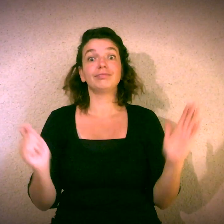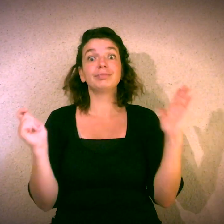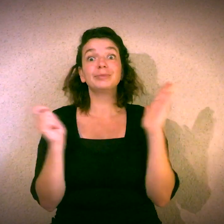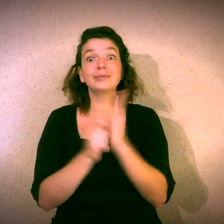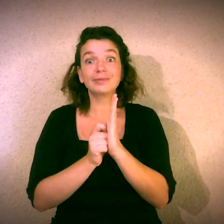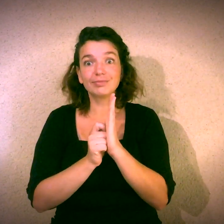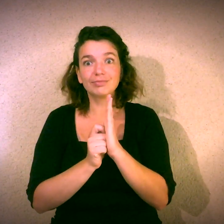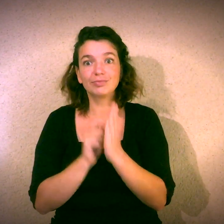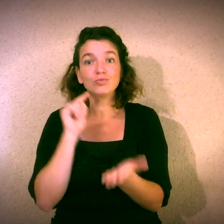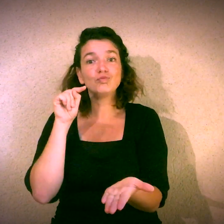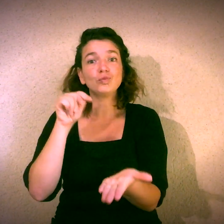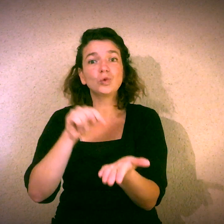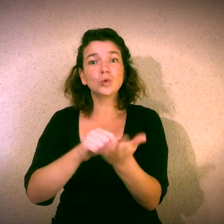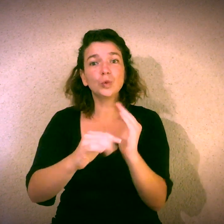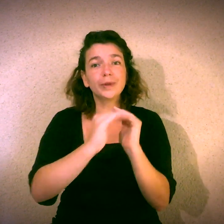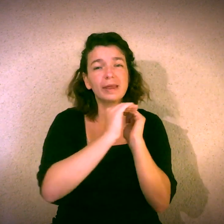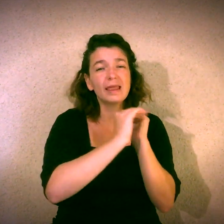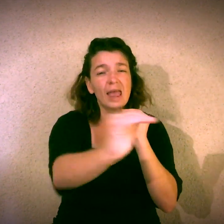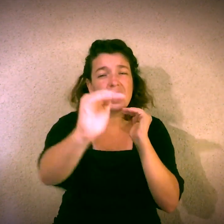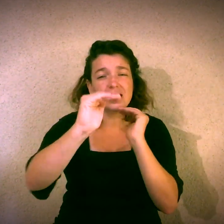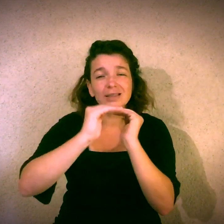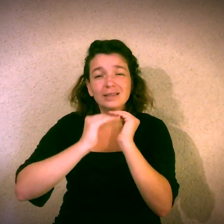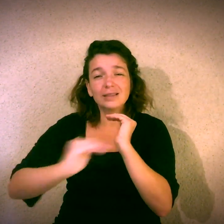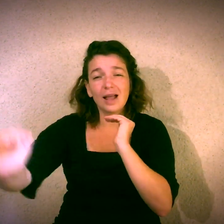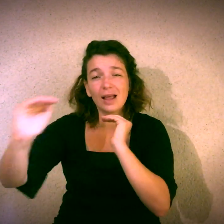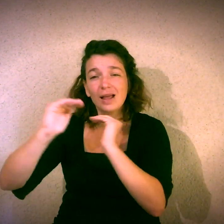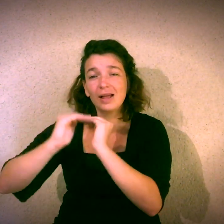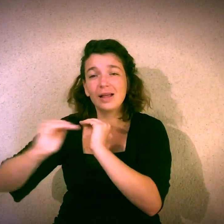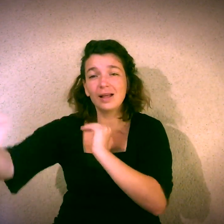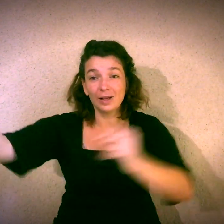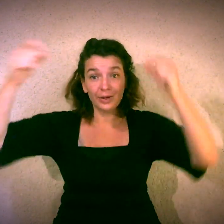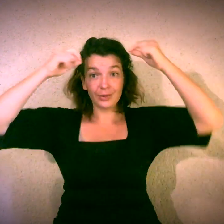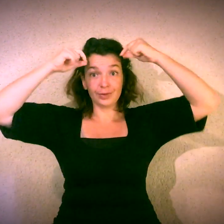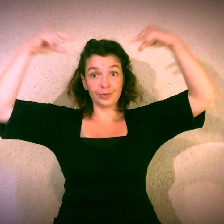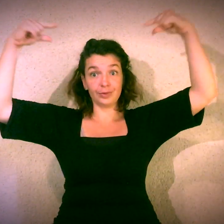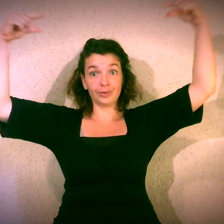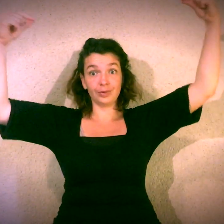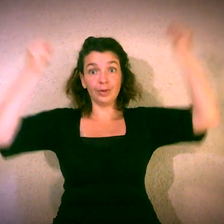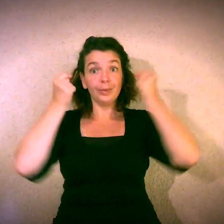Ce jour-là, Escarbille et Chaboudot se promenaient dans le désert.